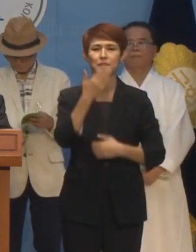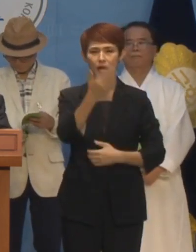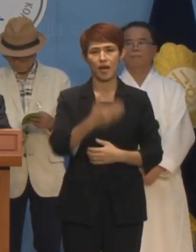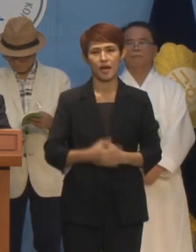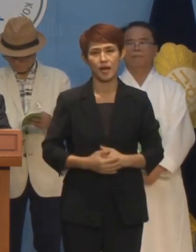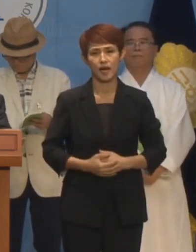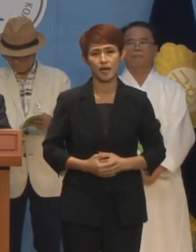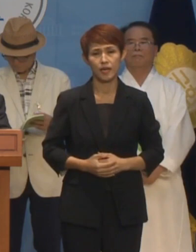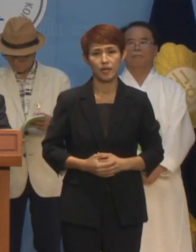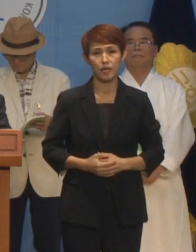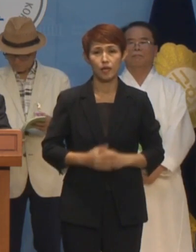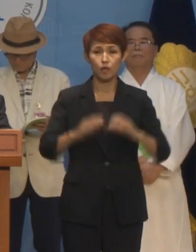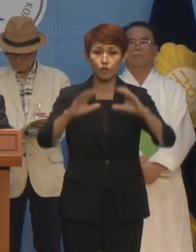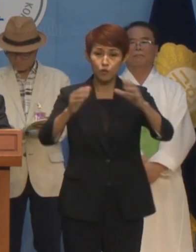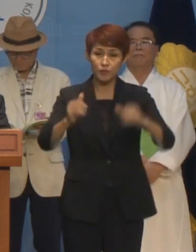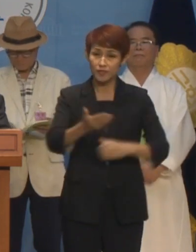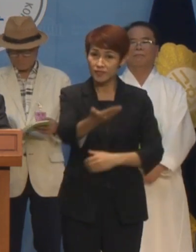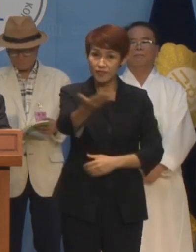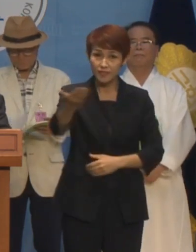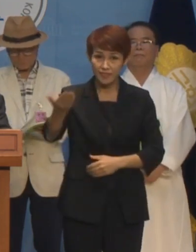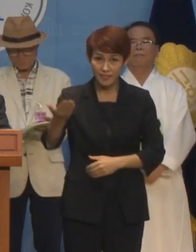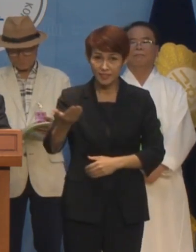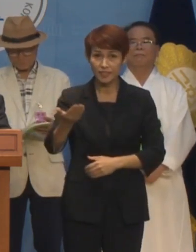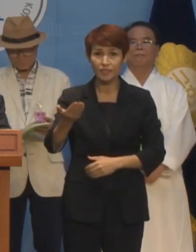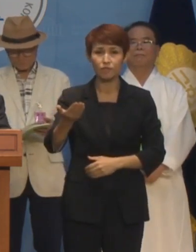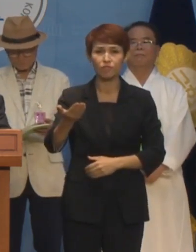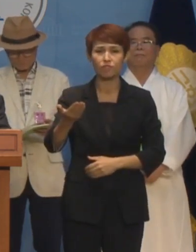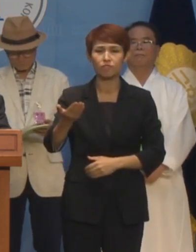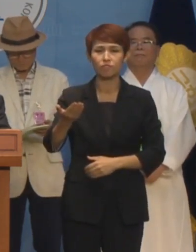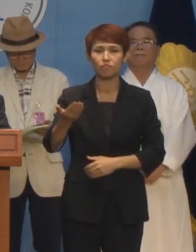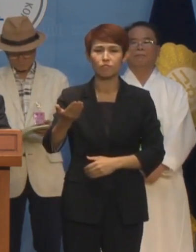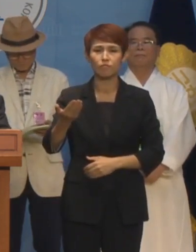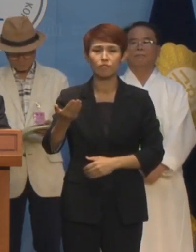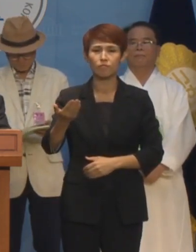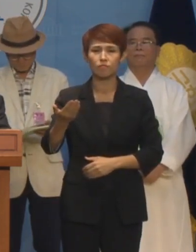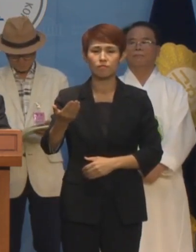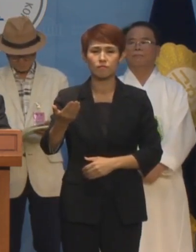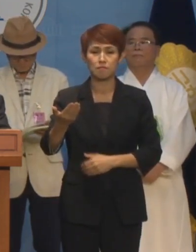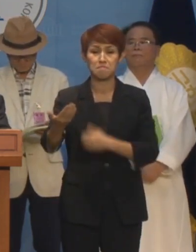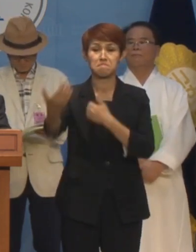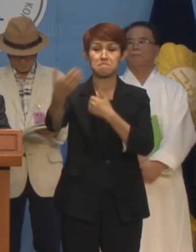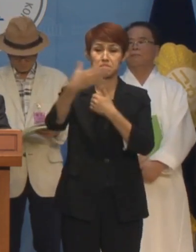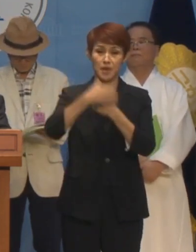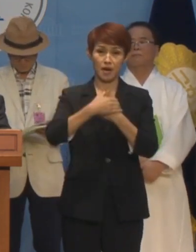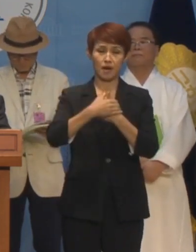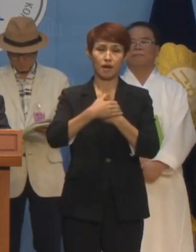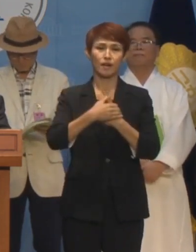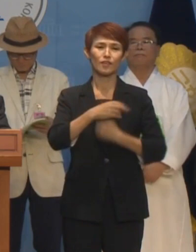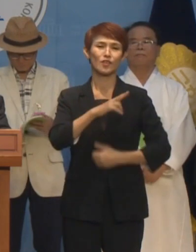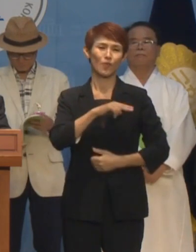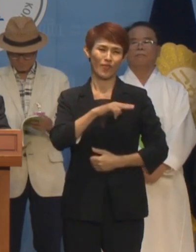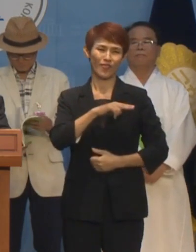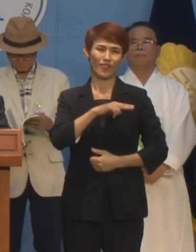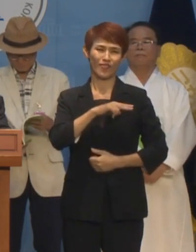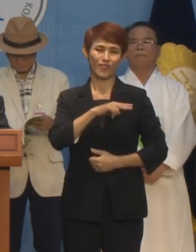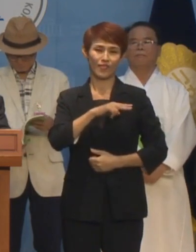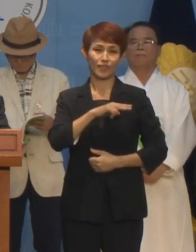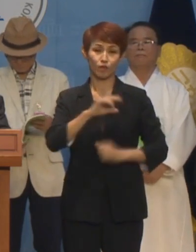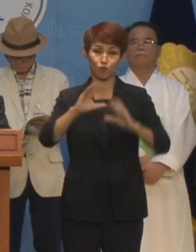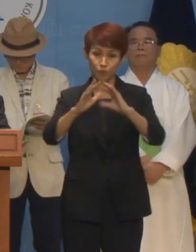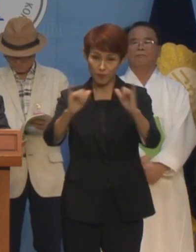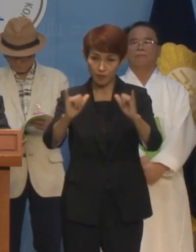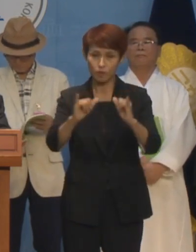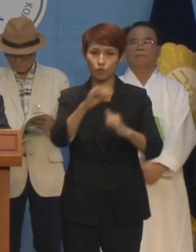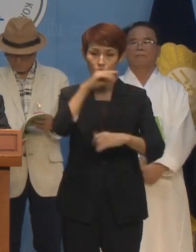그래서 국민으로부터 일시적으로 이양받은 권력을 국민과 정의를 위해 사용하지